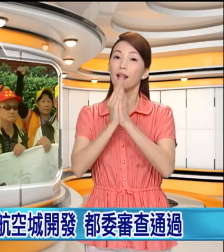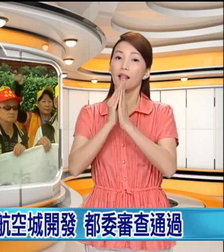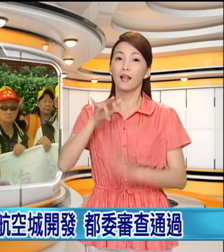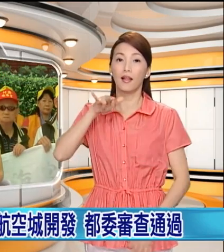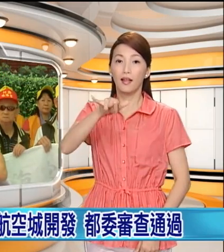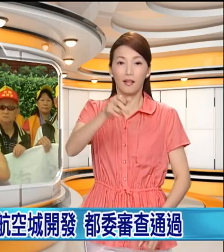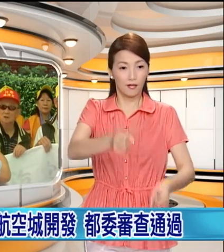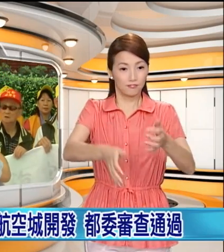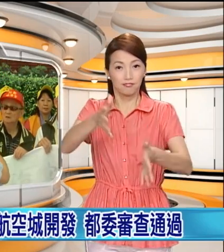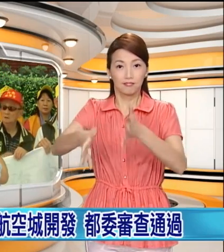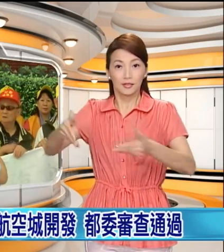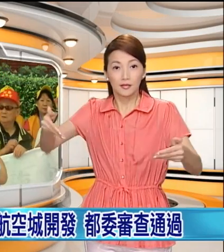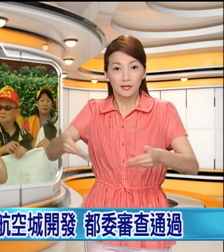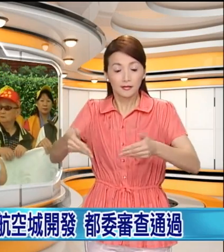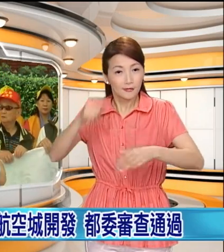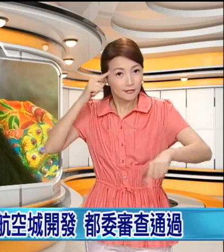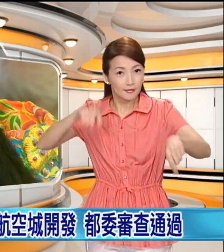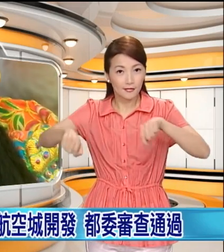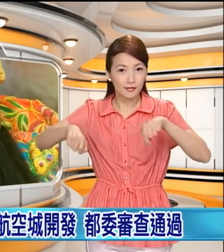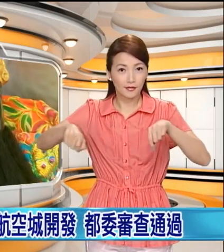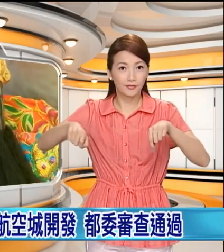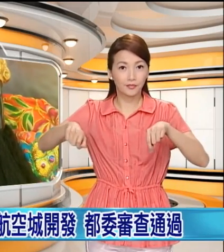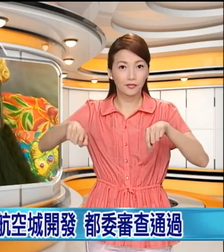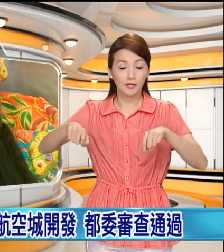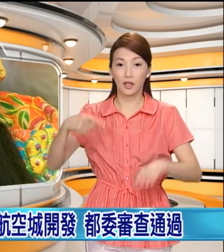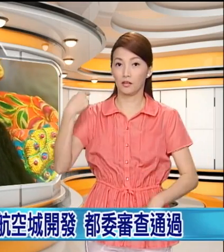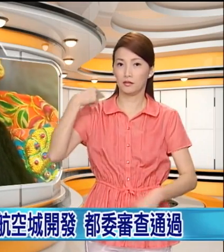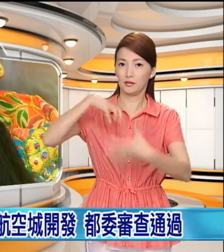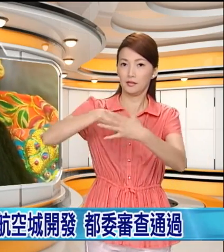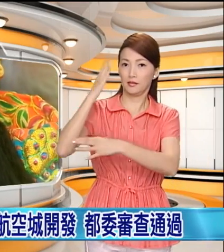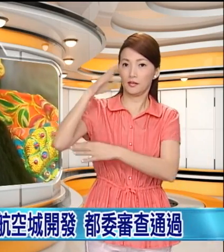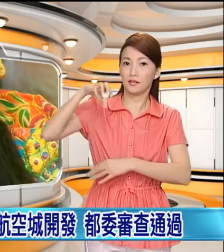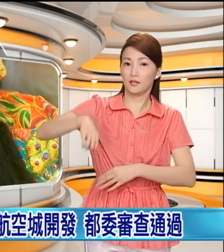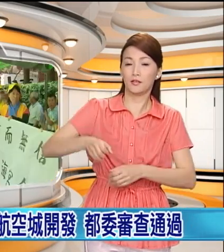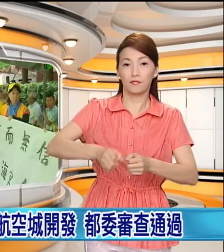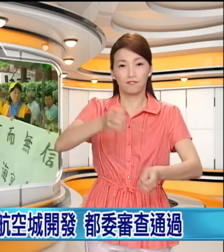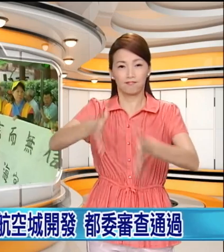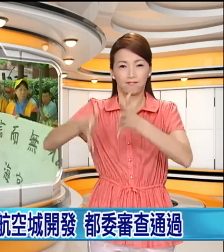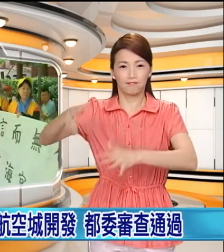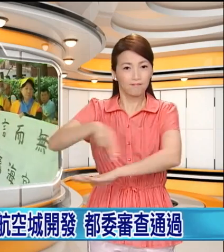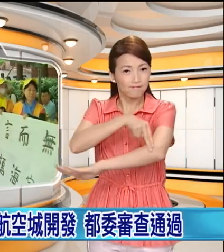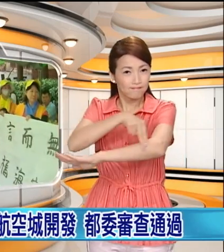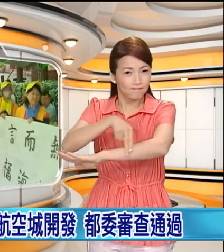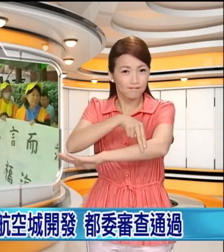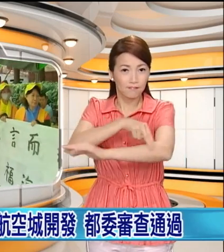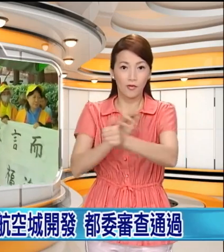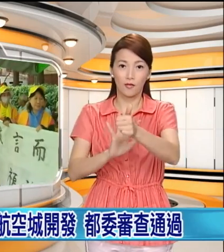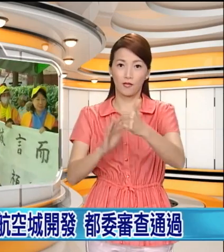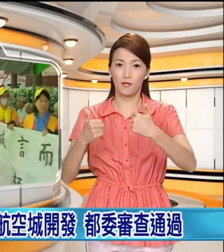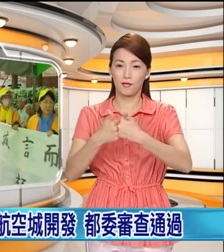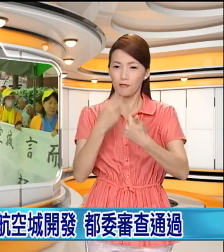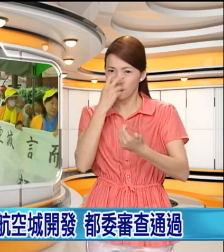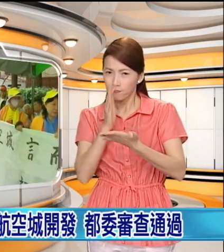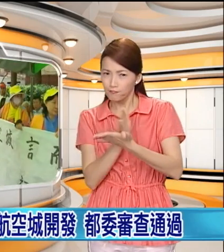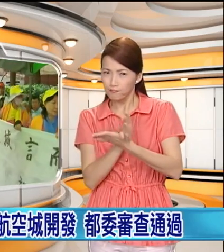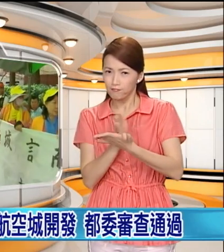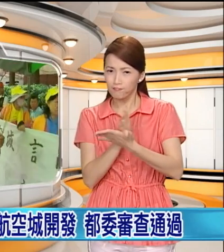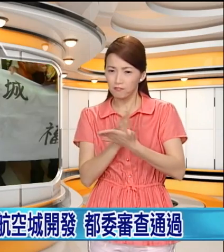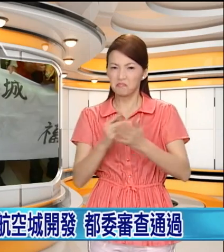桃园航空城开发案昨天在内政部都市计划委员会进行大会审查，虽